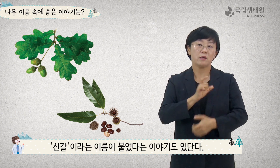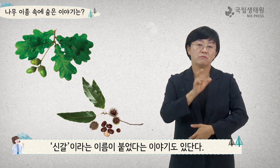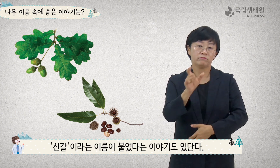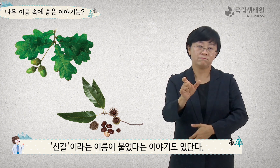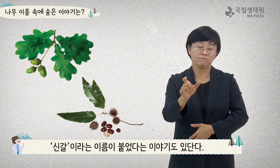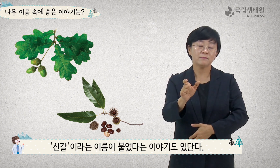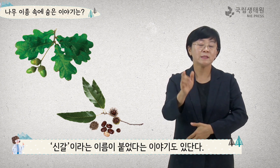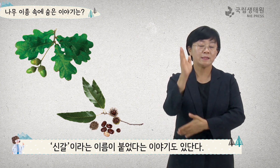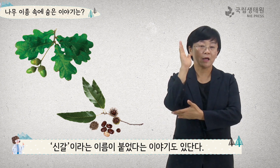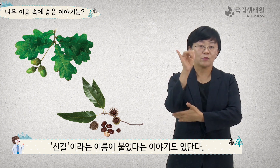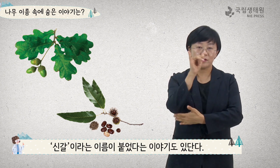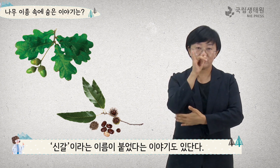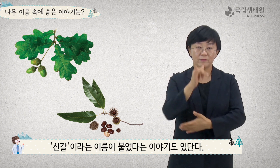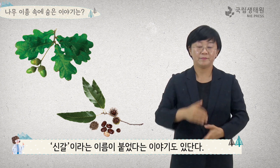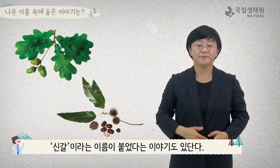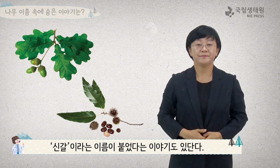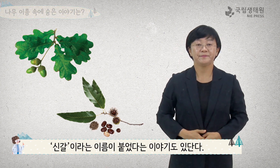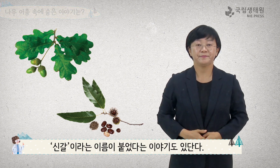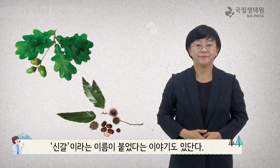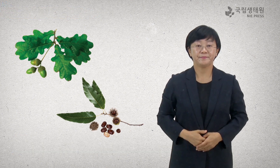신갈이라는 이름이 붙었다는 이야기도 있단다.